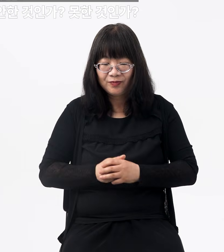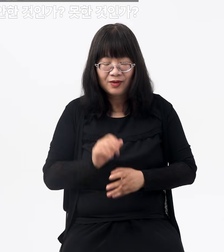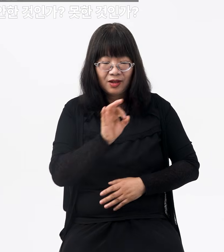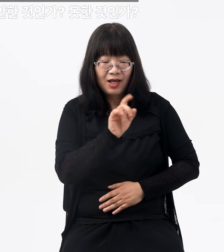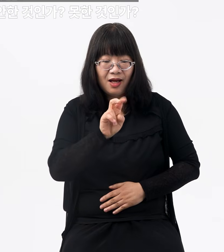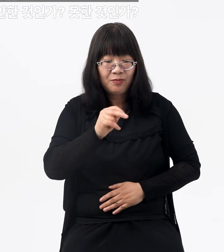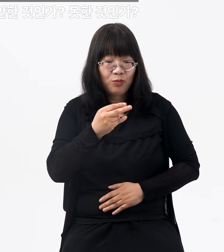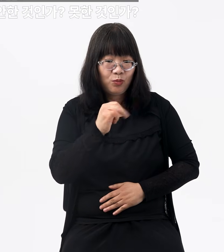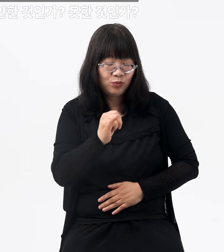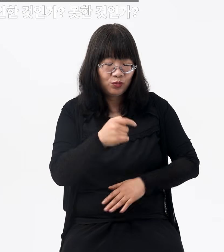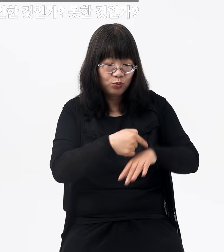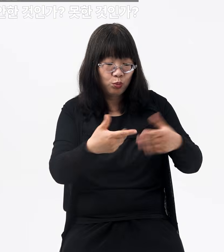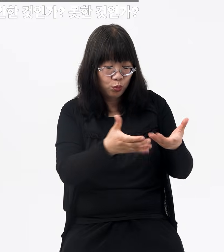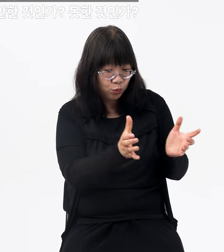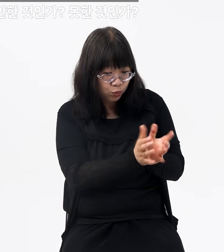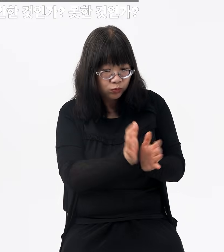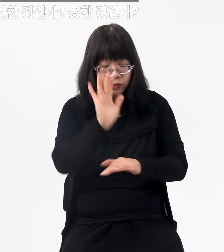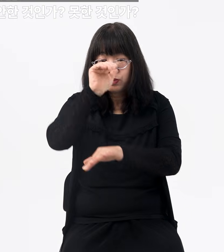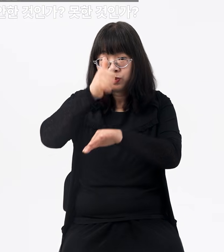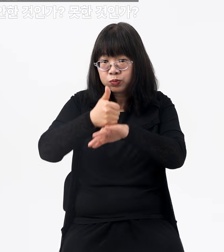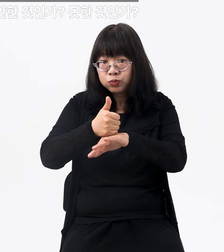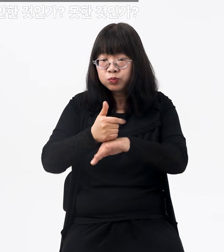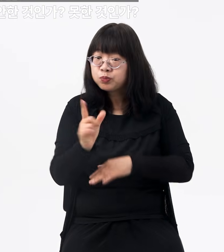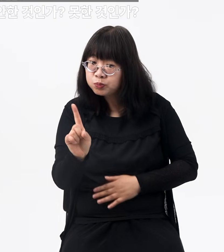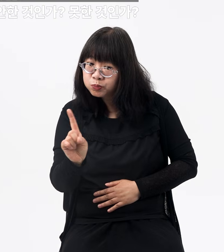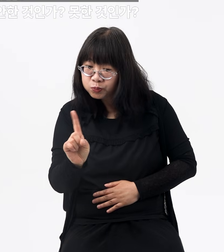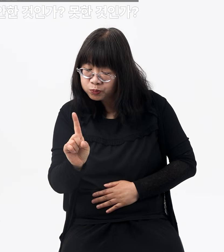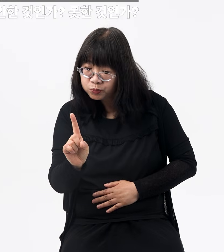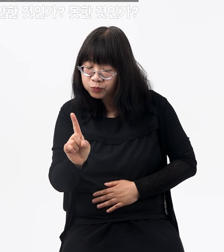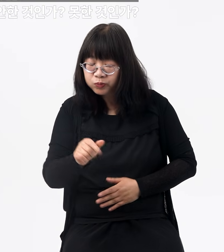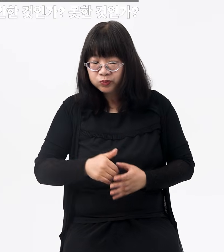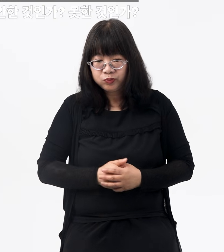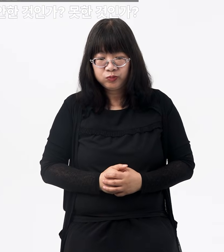아모리 족속이 마침내는 뭘 하였어요?